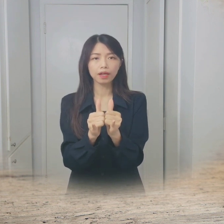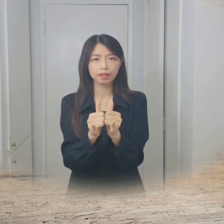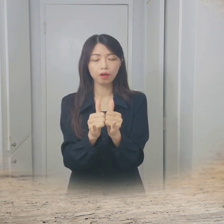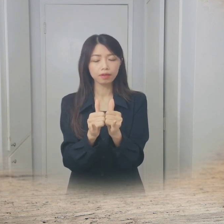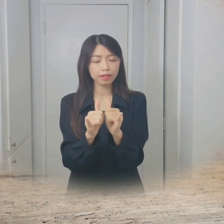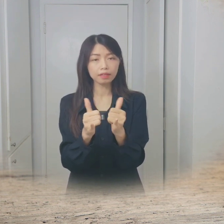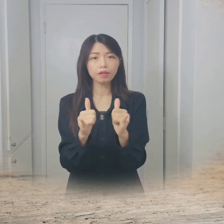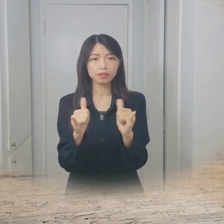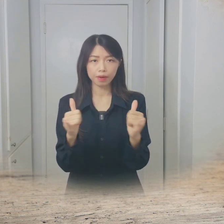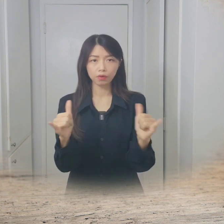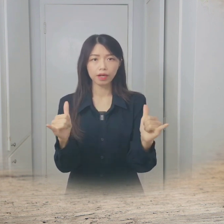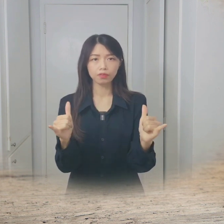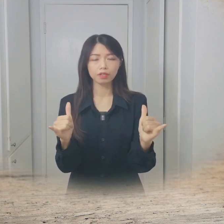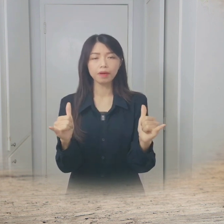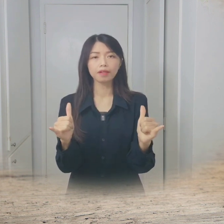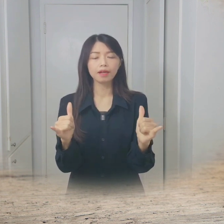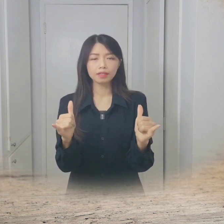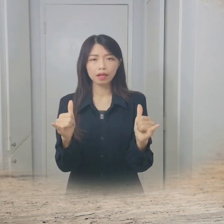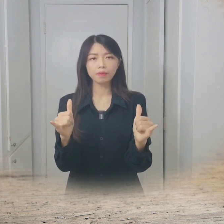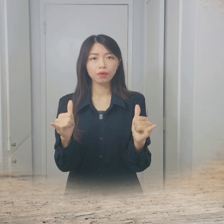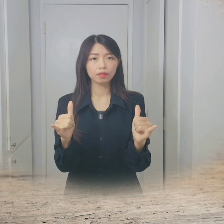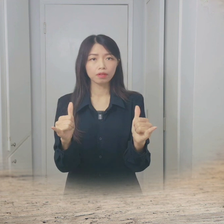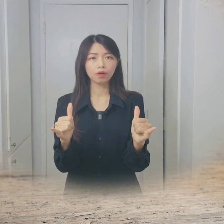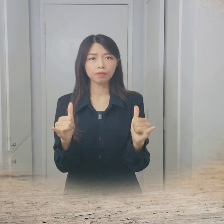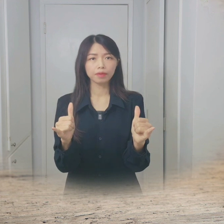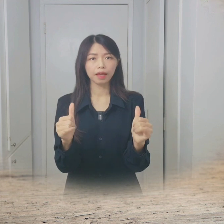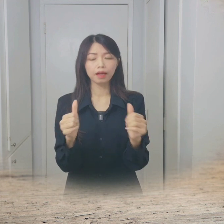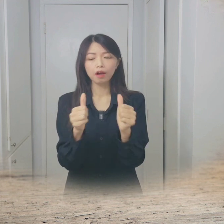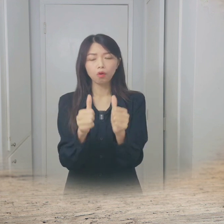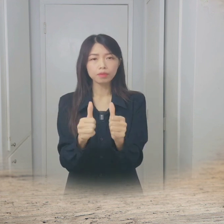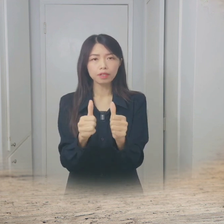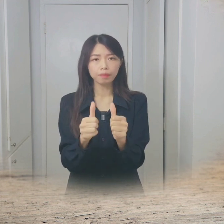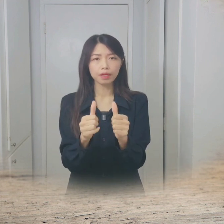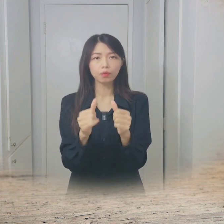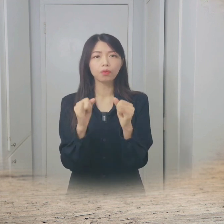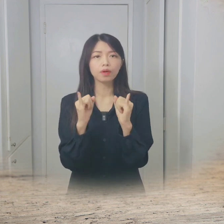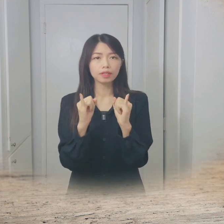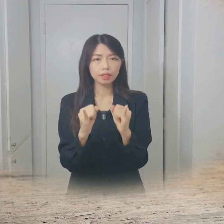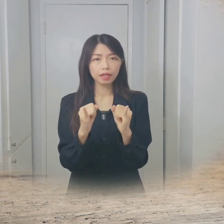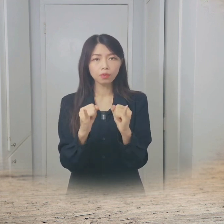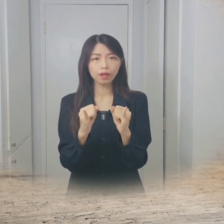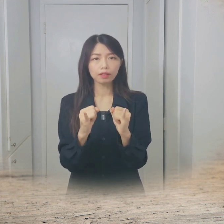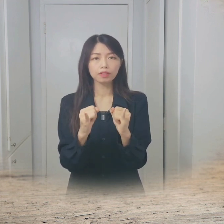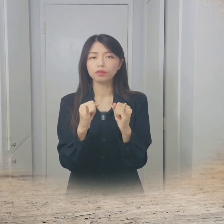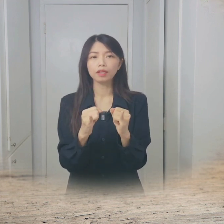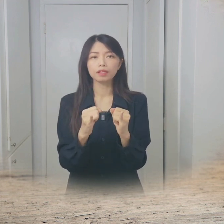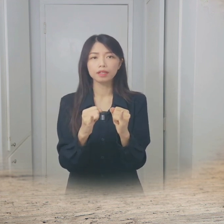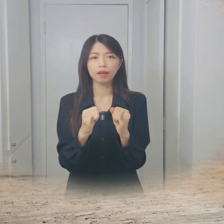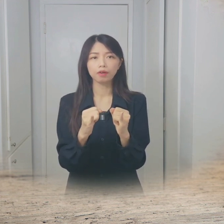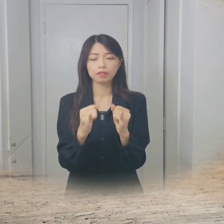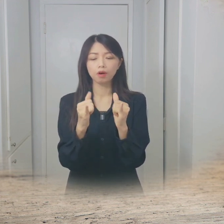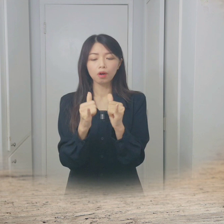중간에서 살짝 흔들면서 밖으로 나가주시면 사람이라고 한 뒤에 수어가 됩니다. 엄지는 남자고 새끼손가락은